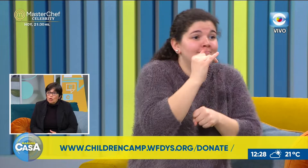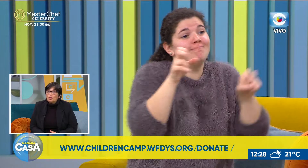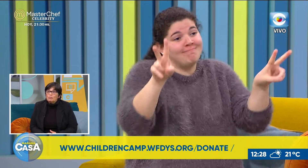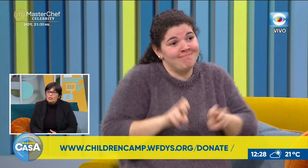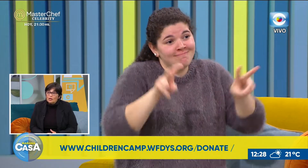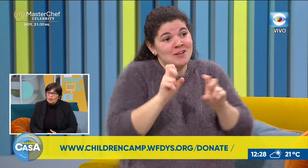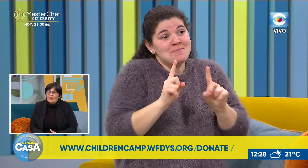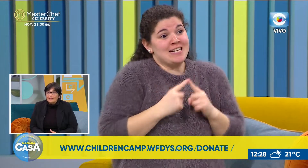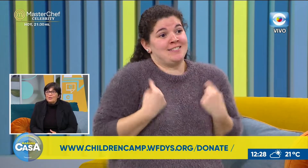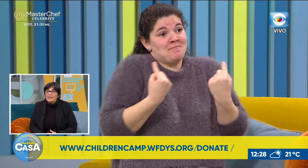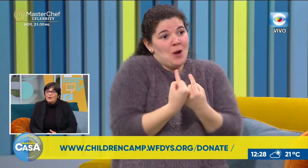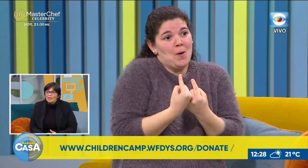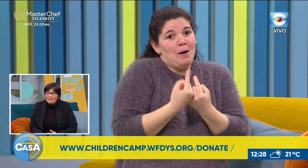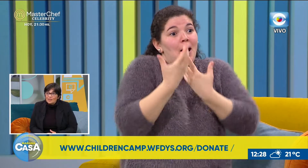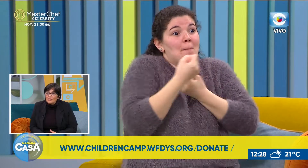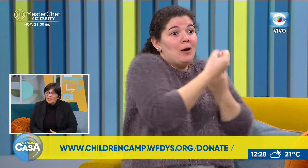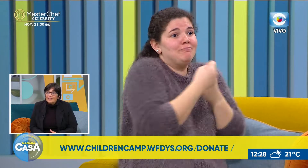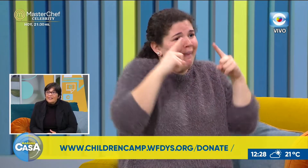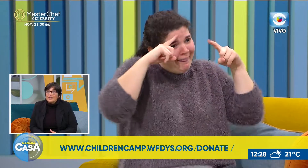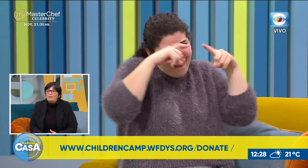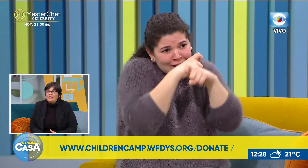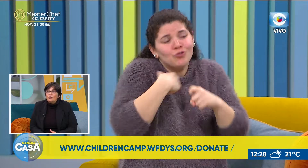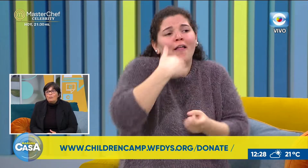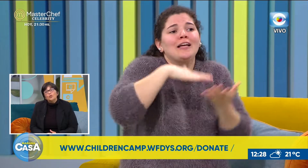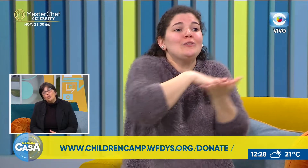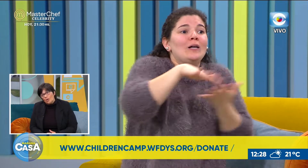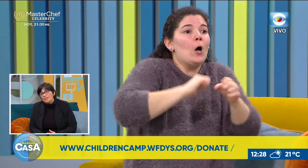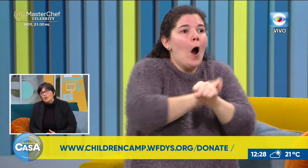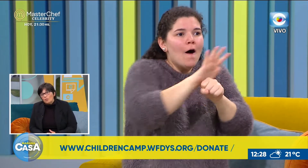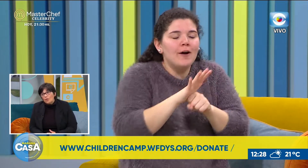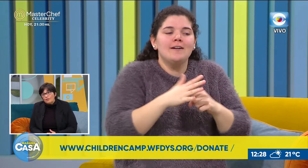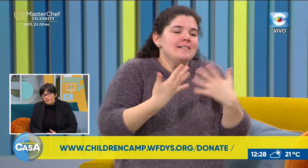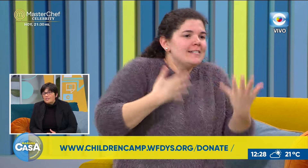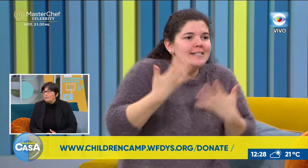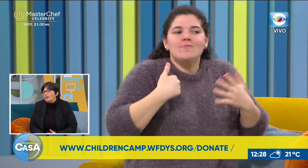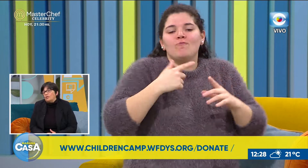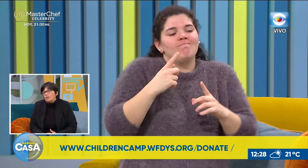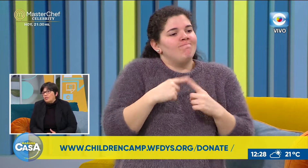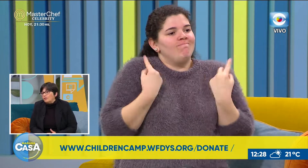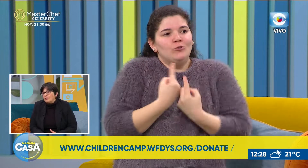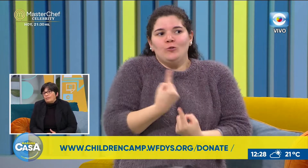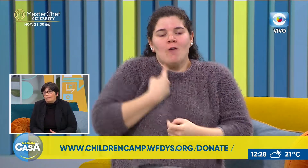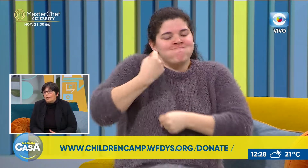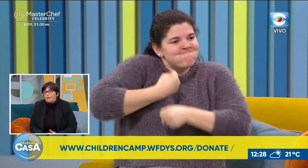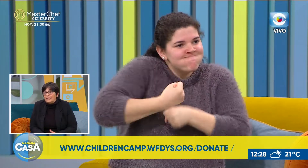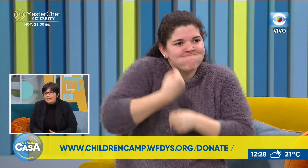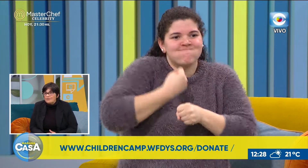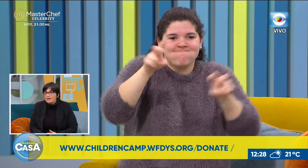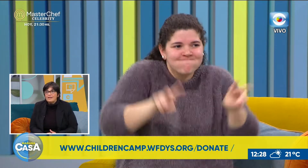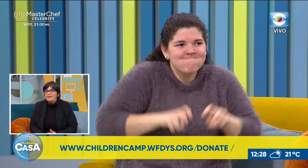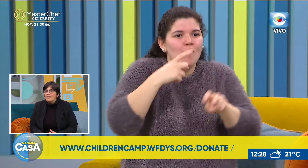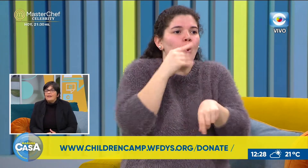Nosotros hemos estado trabajando y recaudando y pidiendo apoyo, lo cual ha sido muy difícil por la situación post